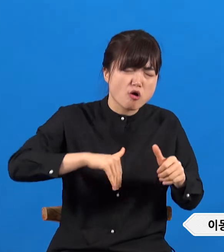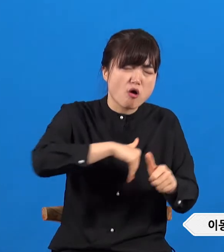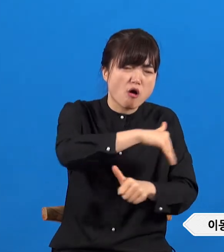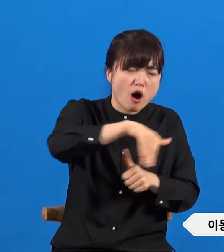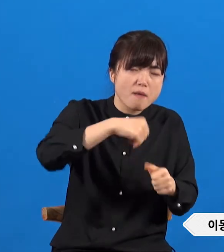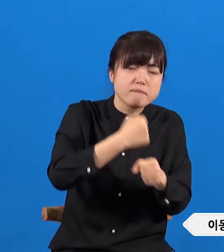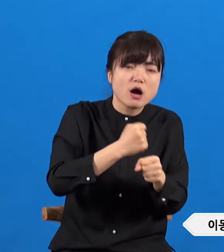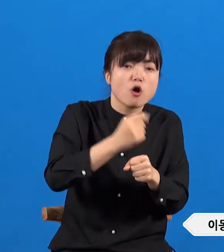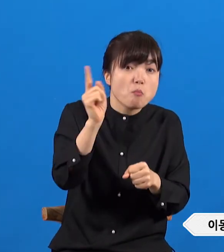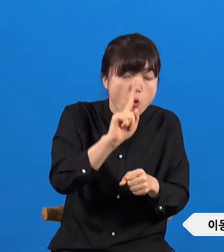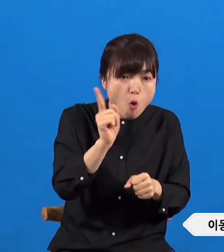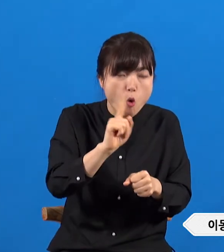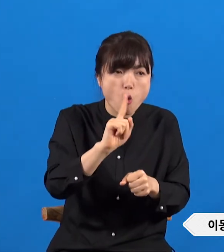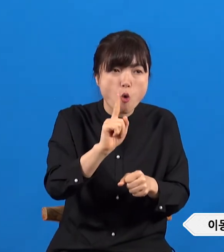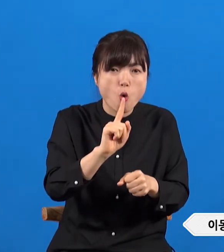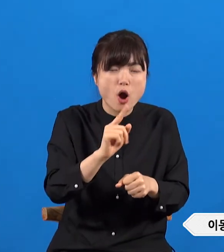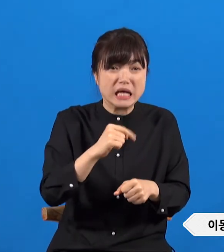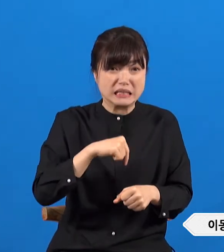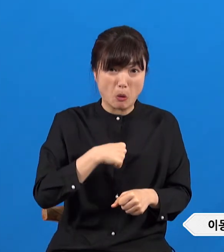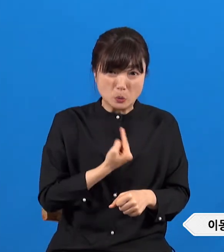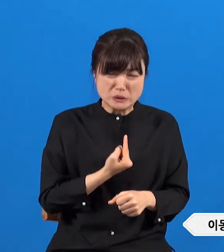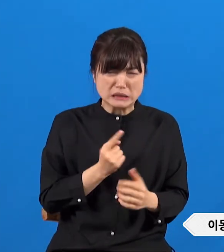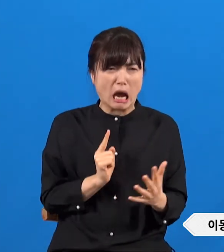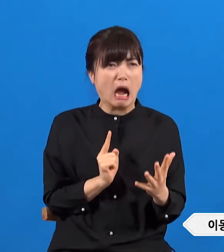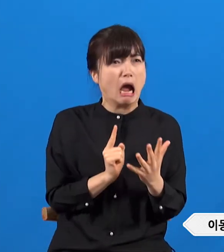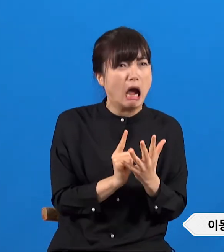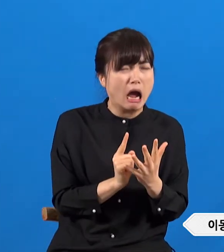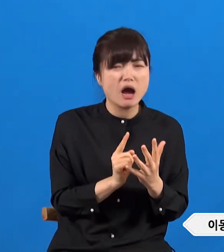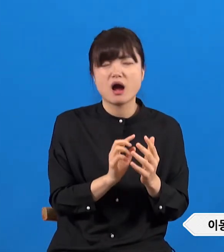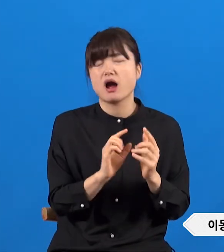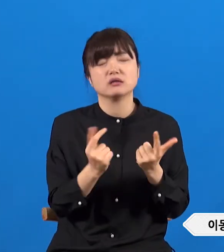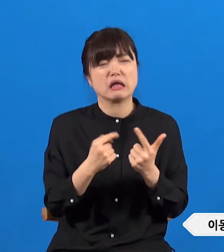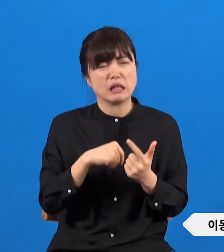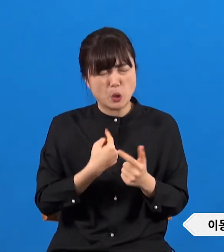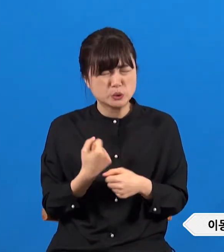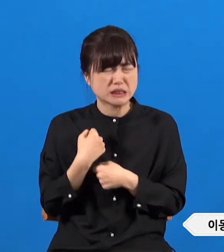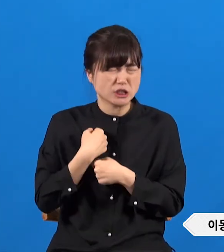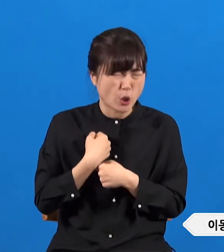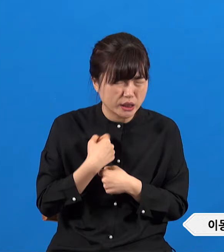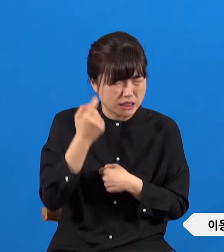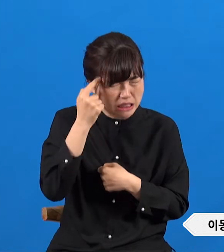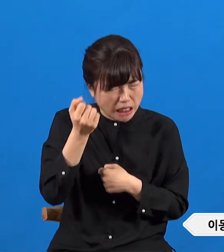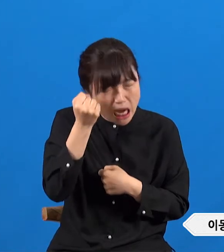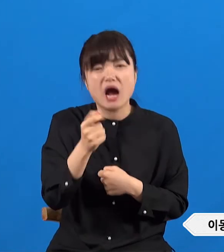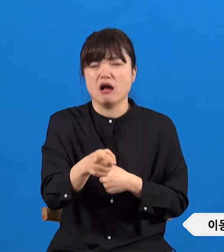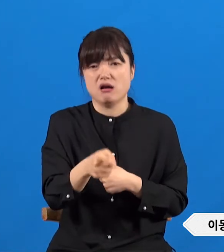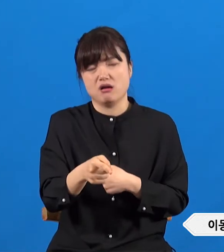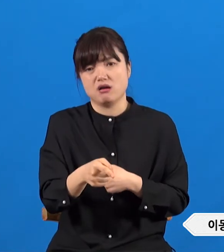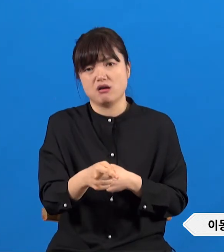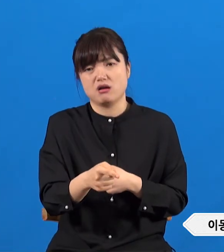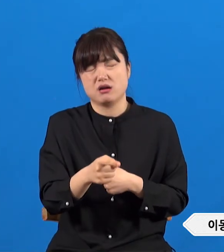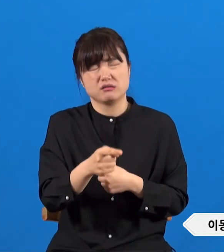이 두려움을 직면해야 하는 것은 나 혼자뿐이다. 나 혼자 이 짐을 져야 한다라는 생각입니다.